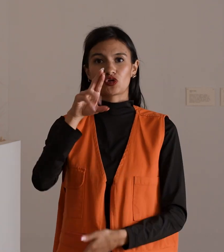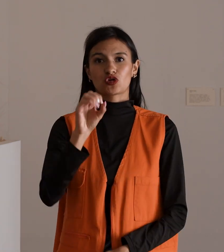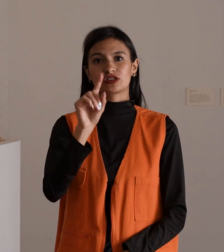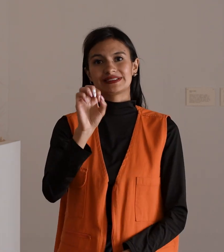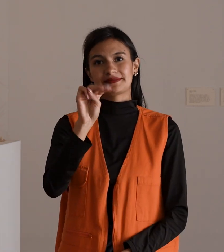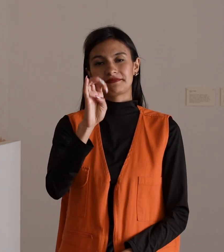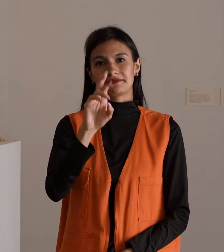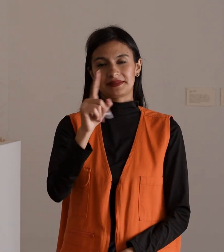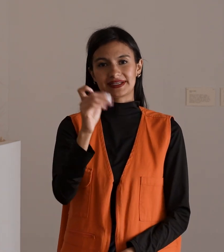Sandoval